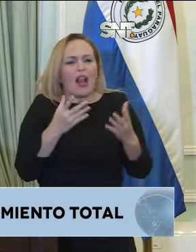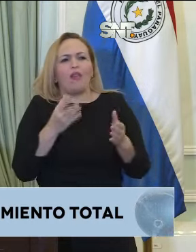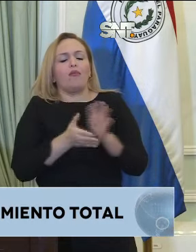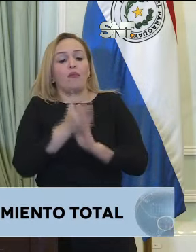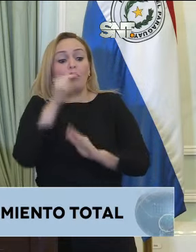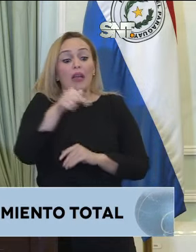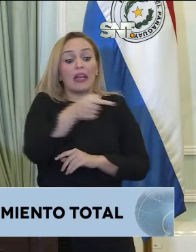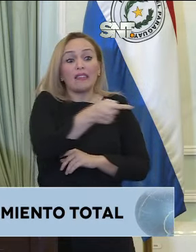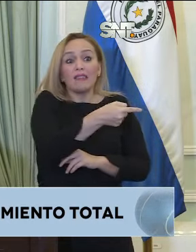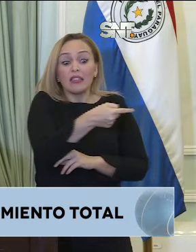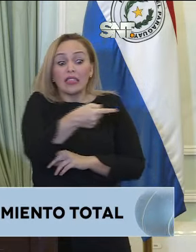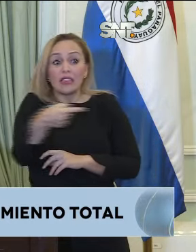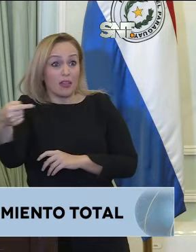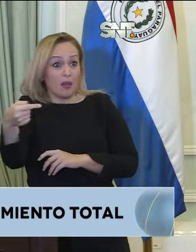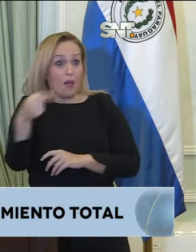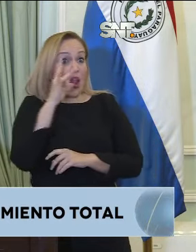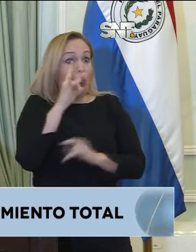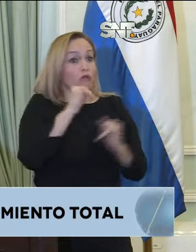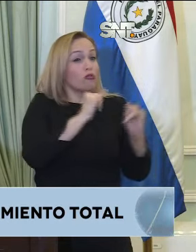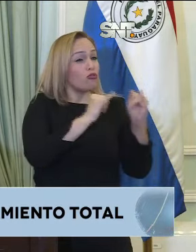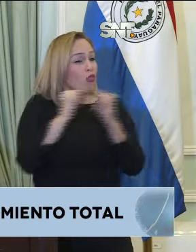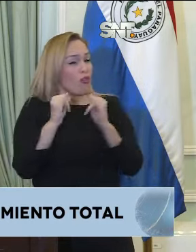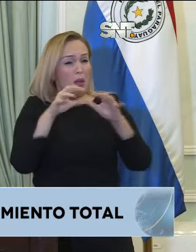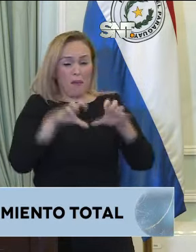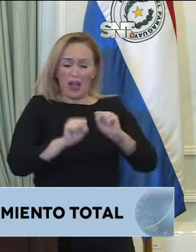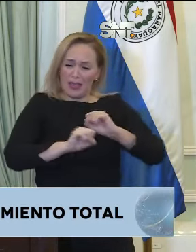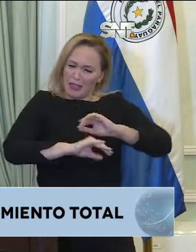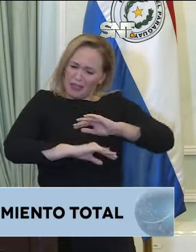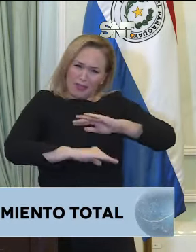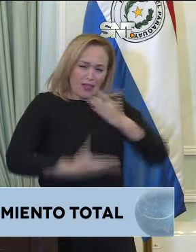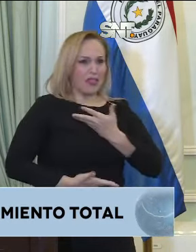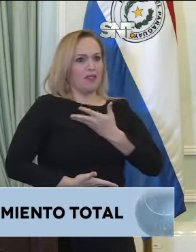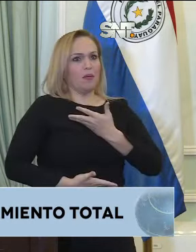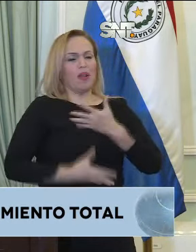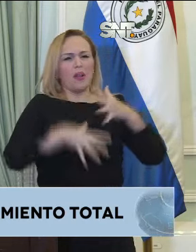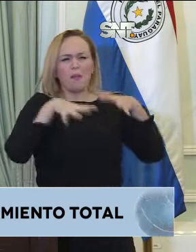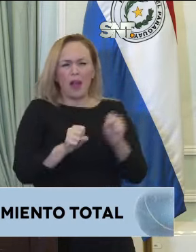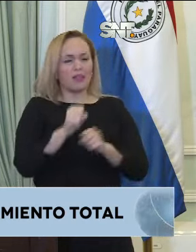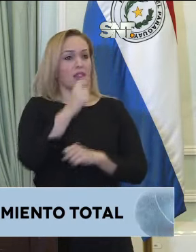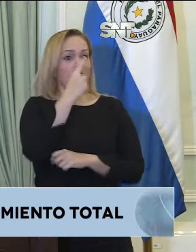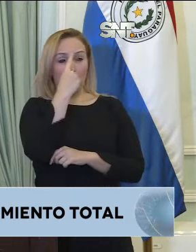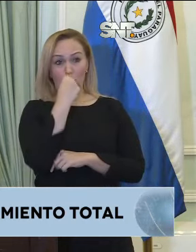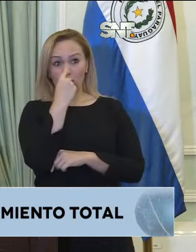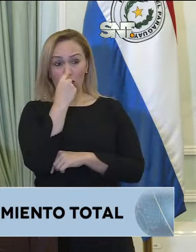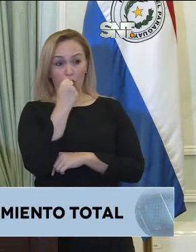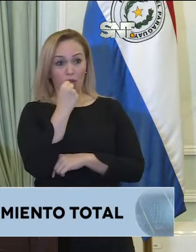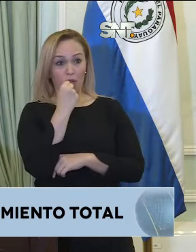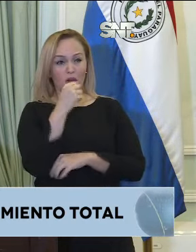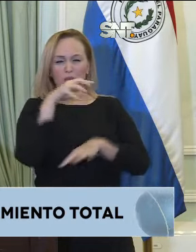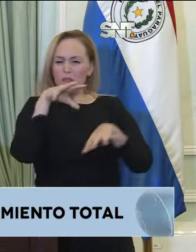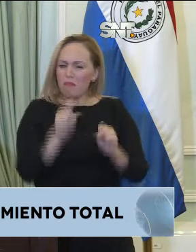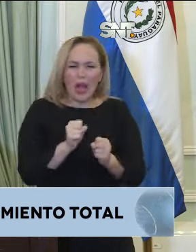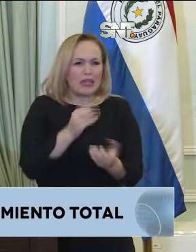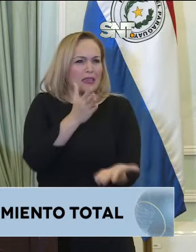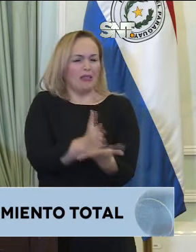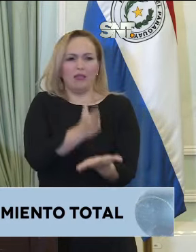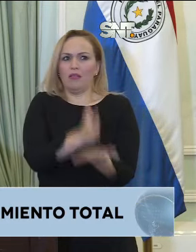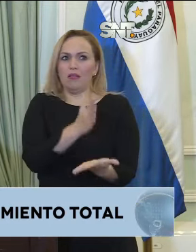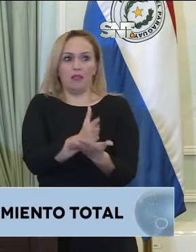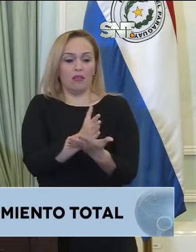ocho días, como una forma de ir monitoreando el desarrollo de esta epidemia. A partir